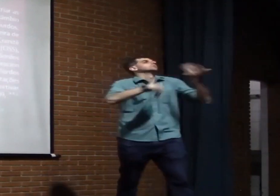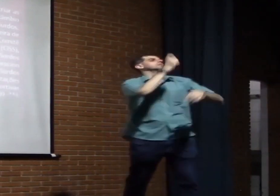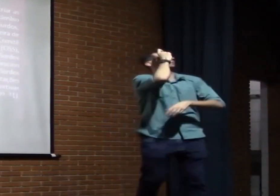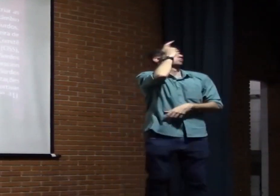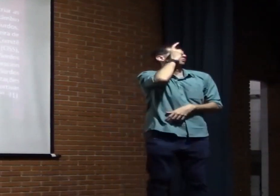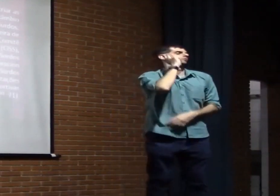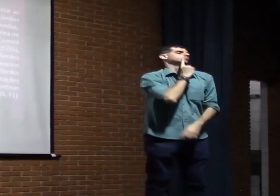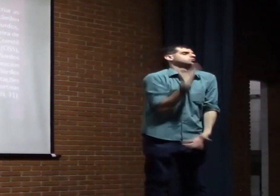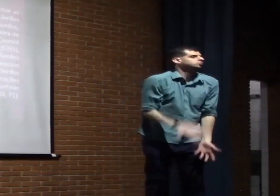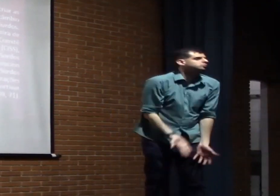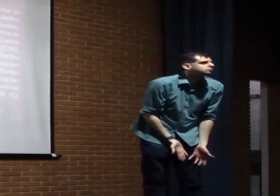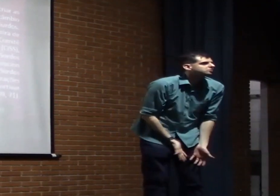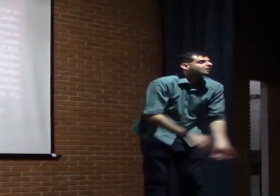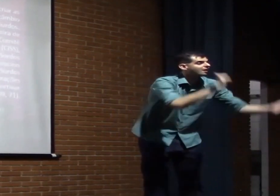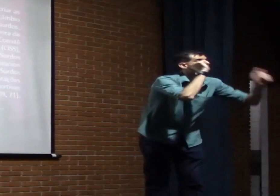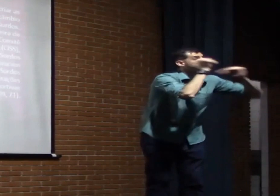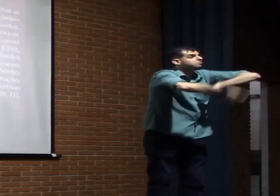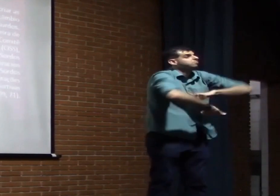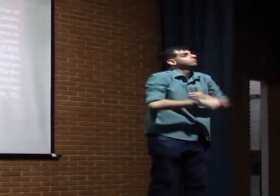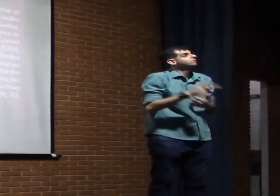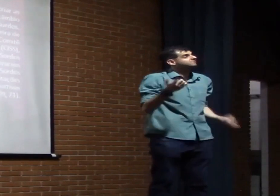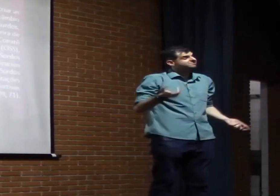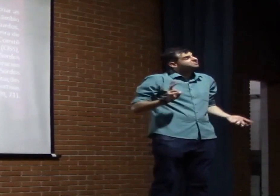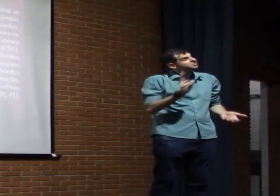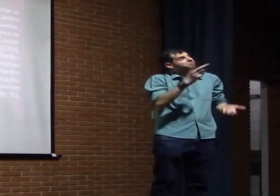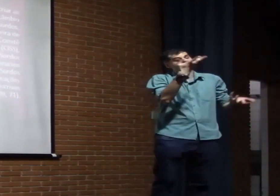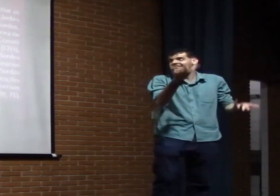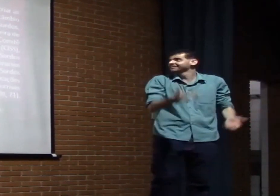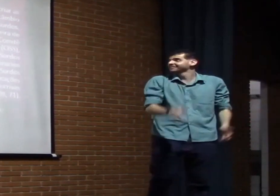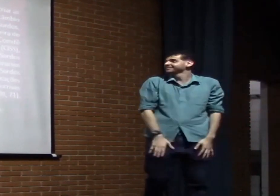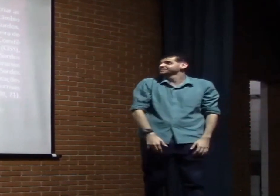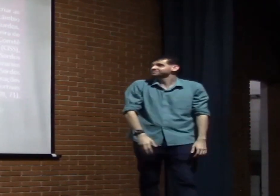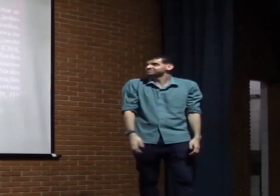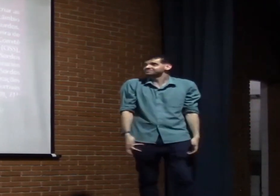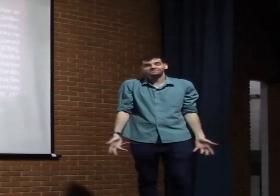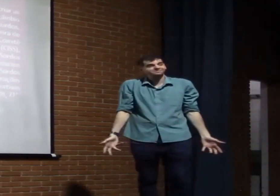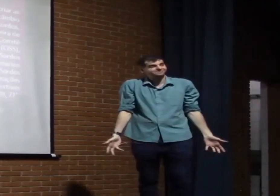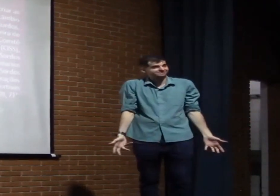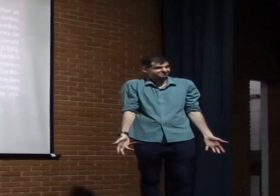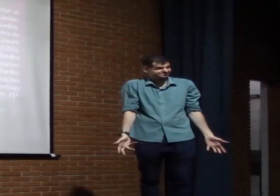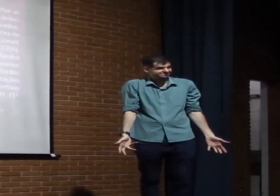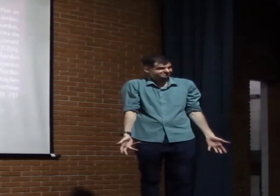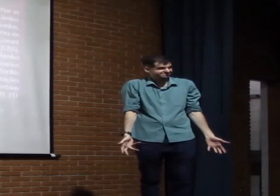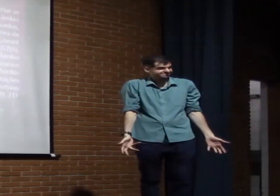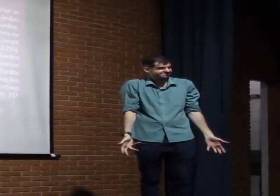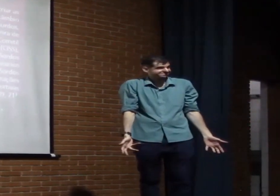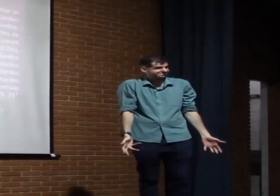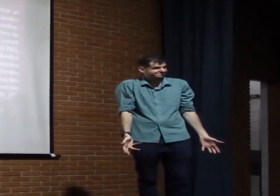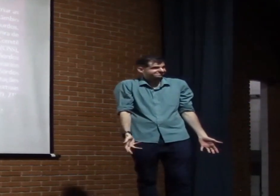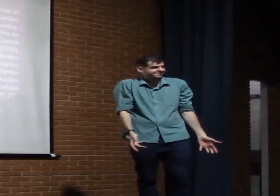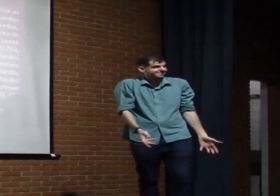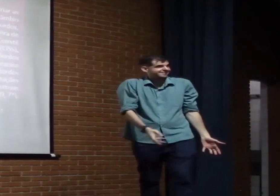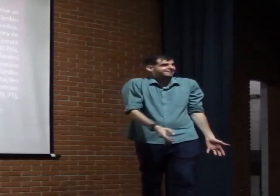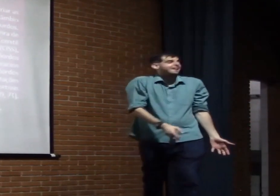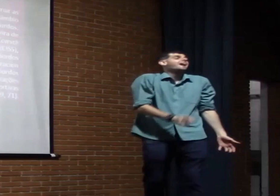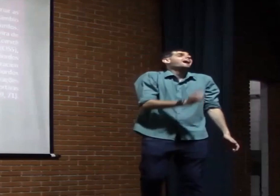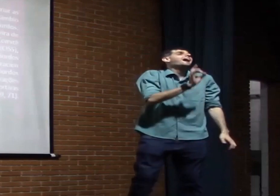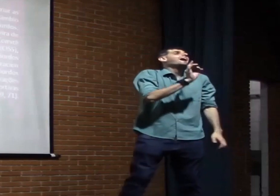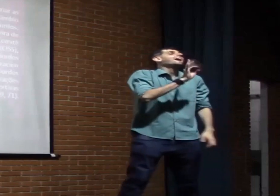né? É necessário que se entenda que a cultura surda também se desenvolva nesses espaços, no esporte,